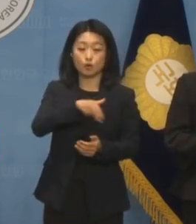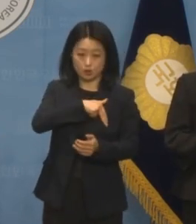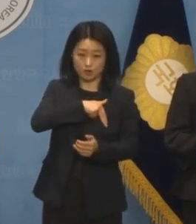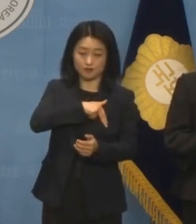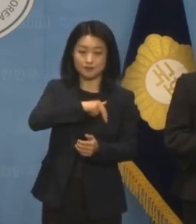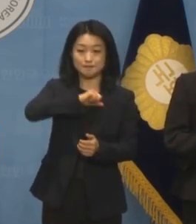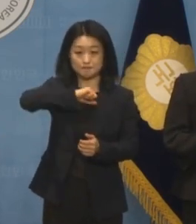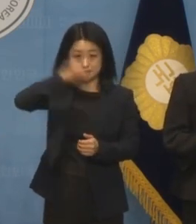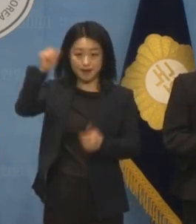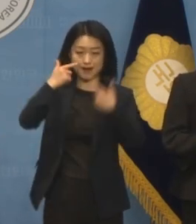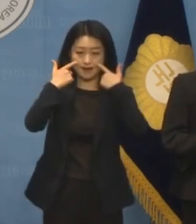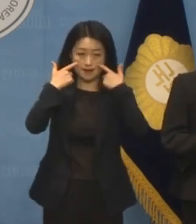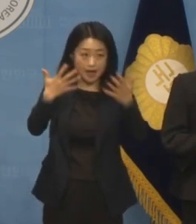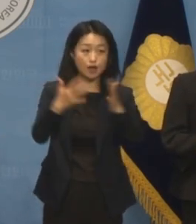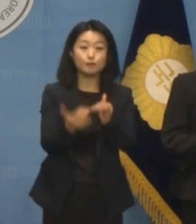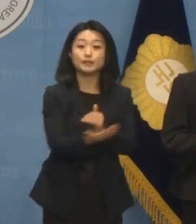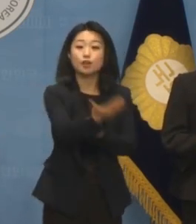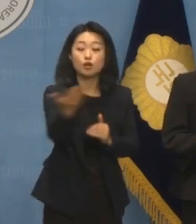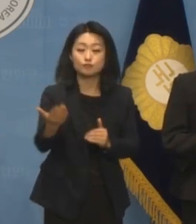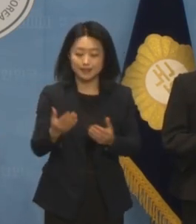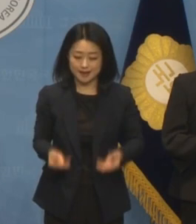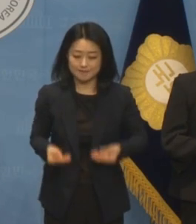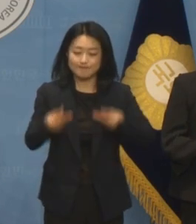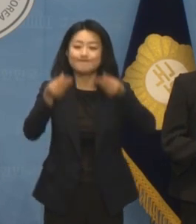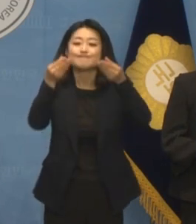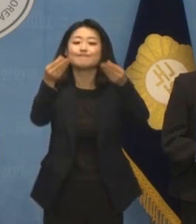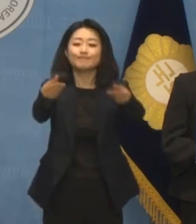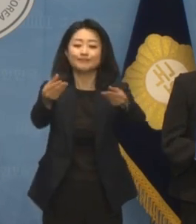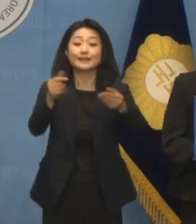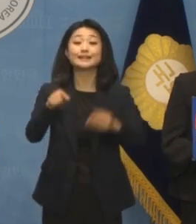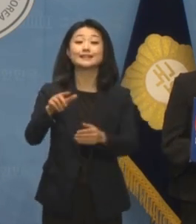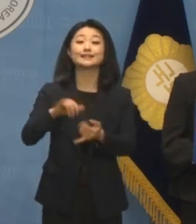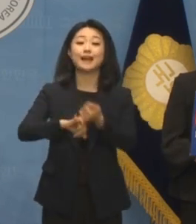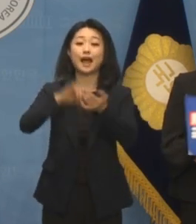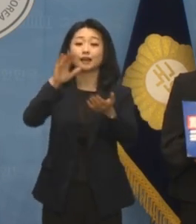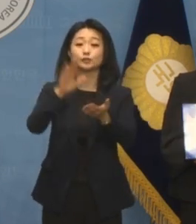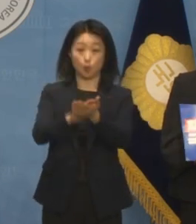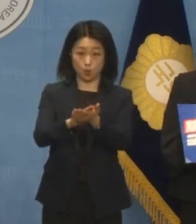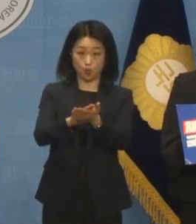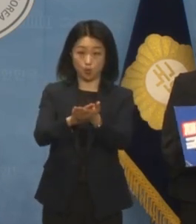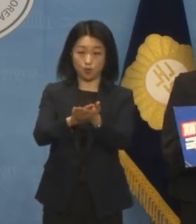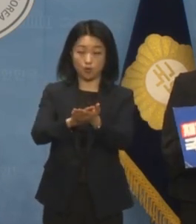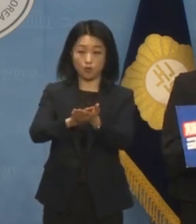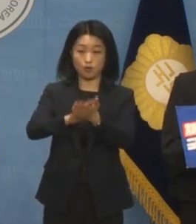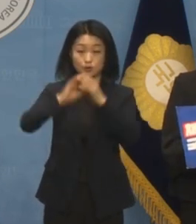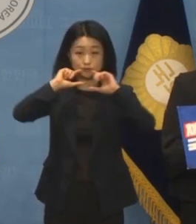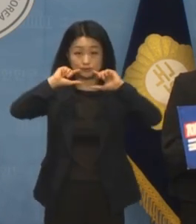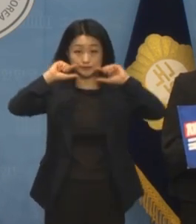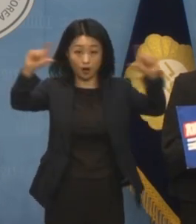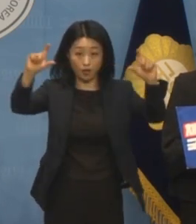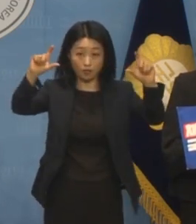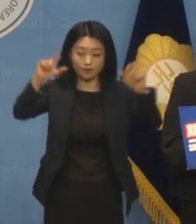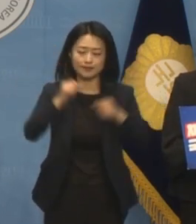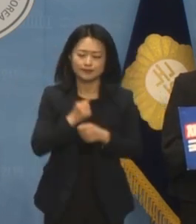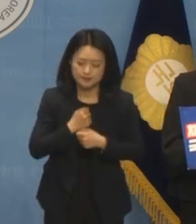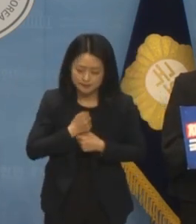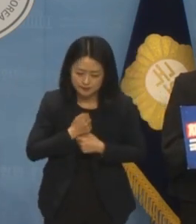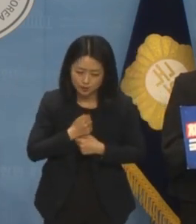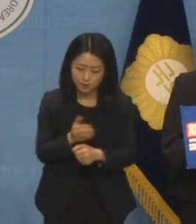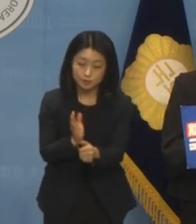국회와 국가 앞에, 국민들 앞에 제출했습니다. 이 약속, 이 선언 지켜주시기